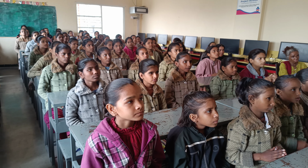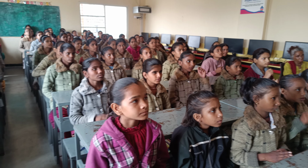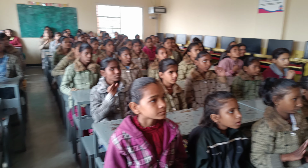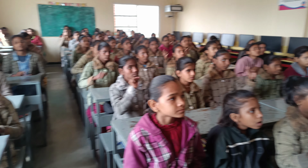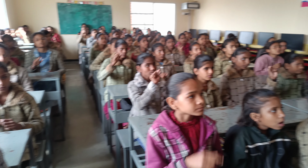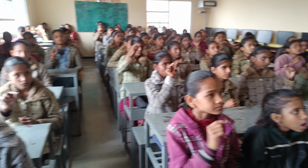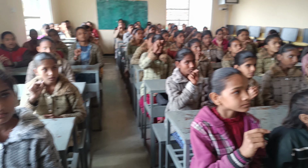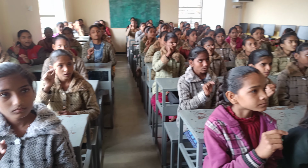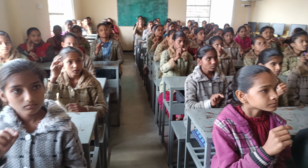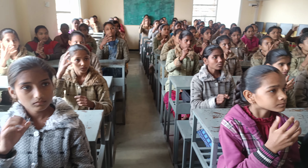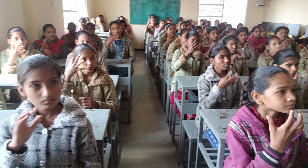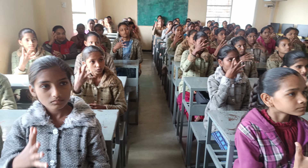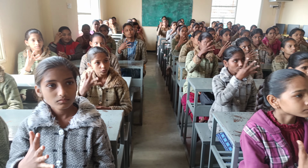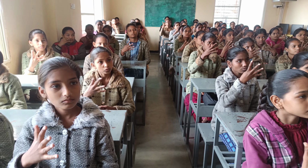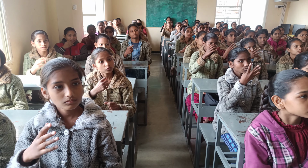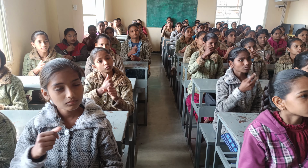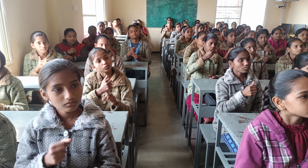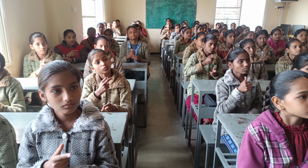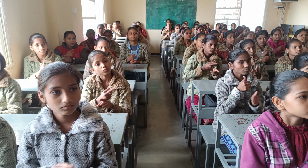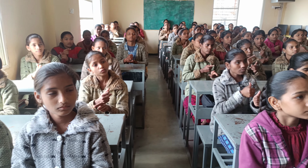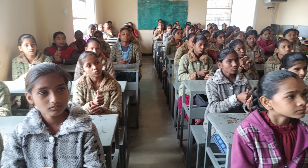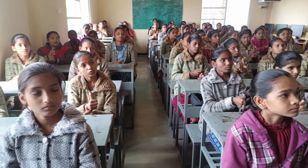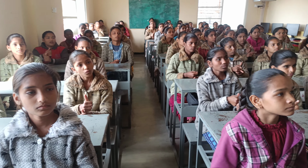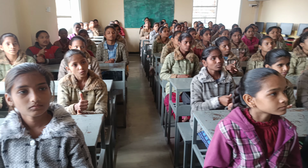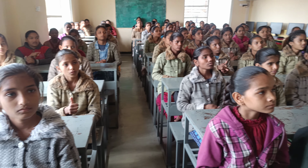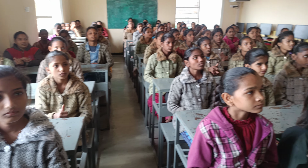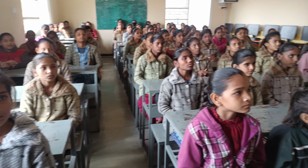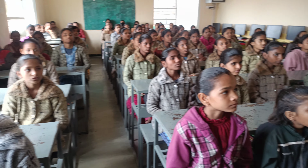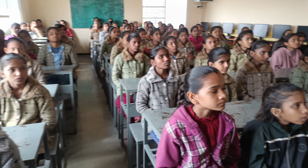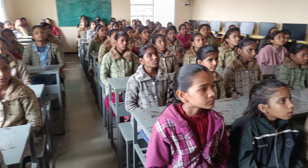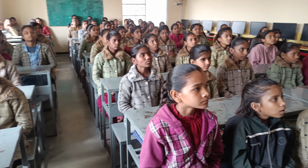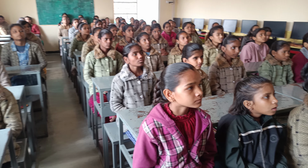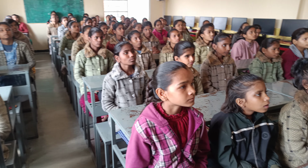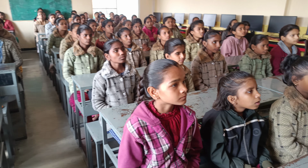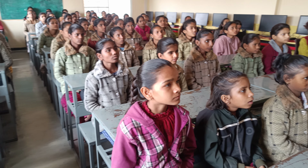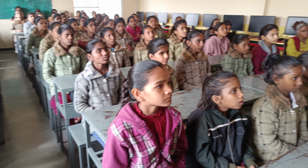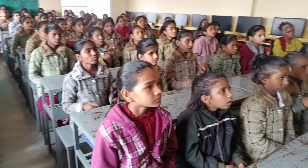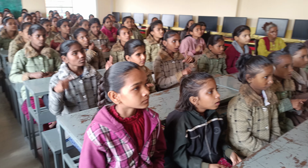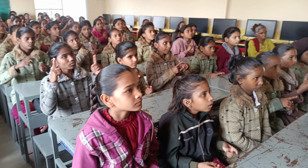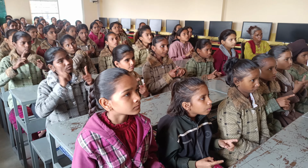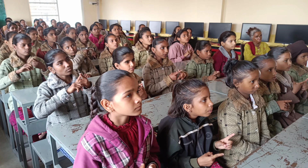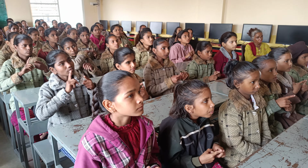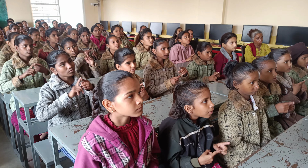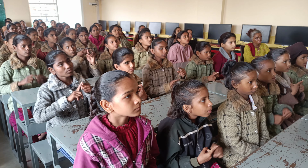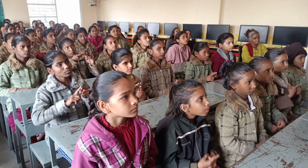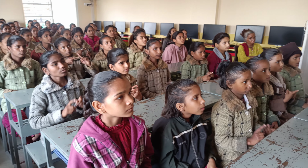ये चार बिंदु हैं जिनको आपको पालन करना। पहला,